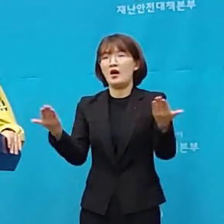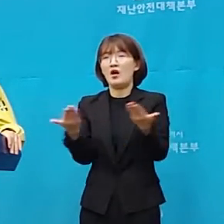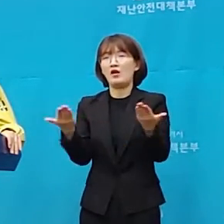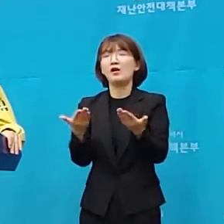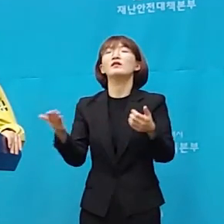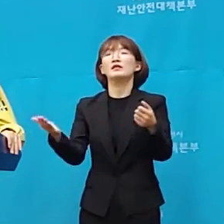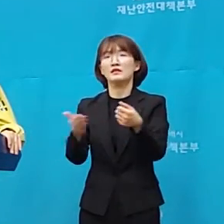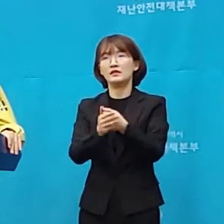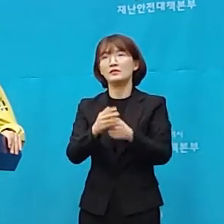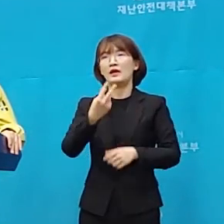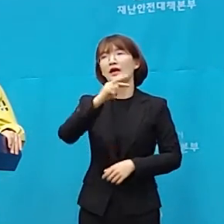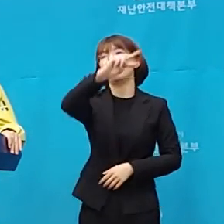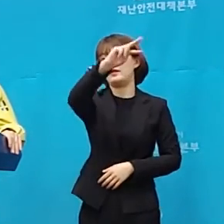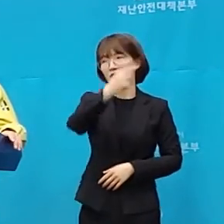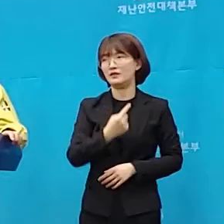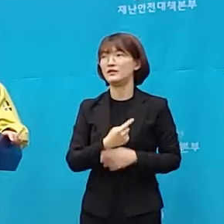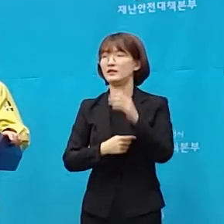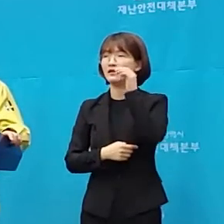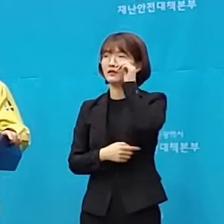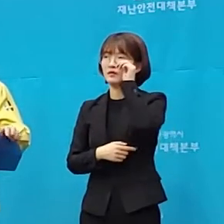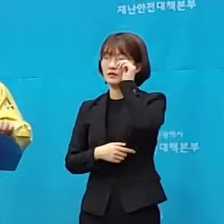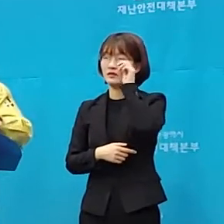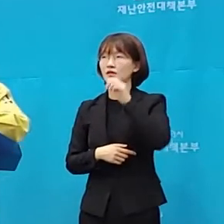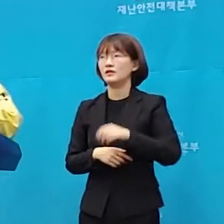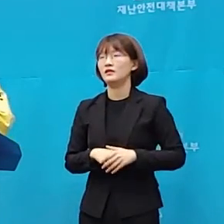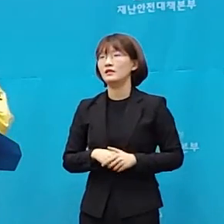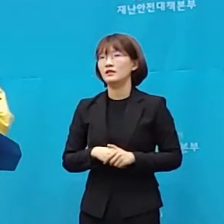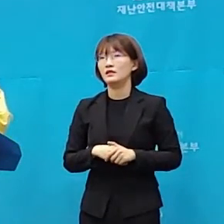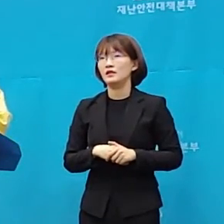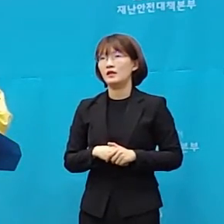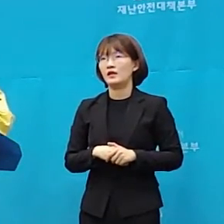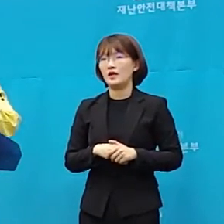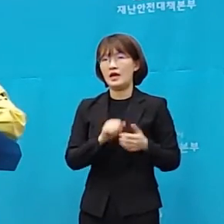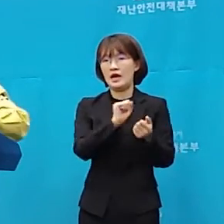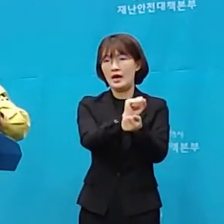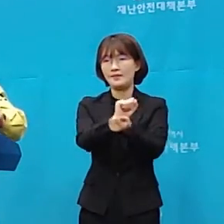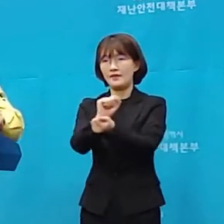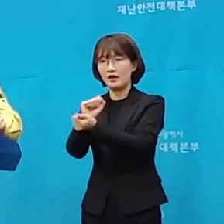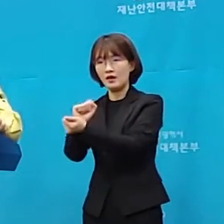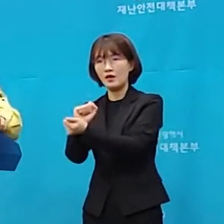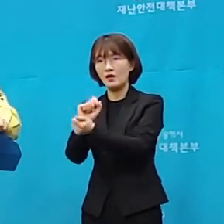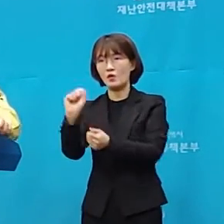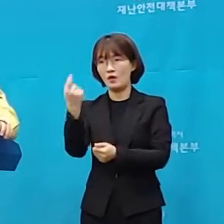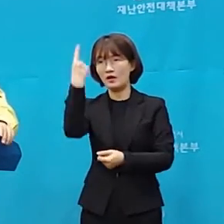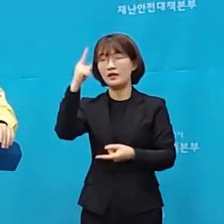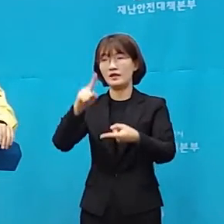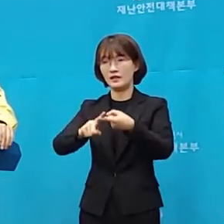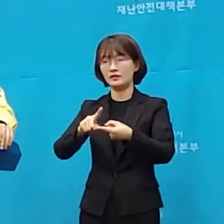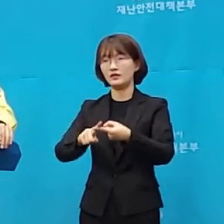업무차 이제 다녀오신 것 같습니다. 그 다음에 이제 이번 감염 경로와 관련해서는